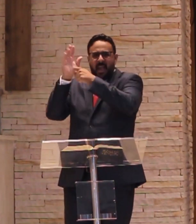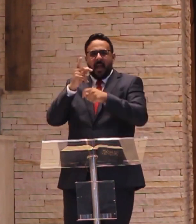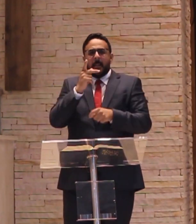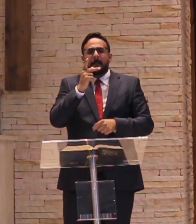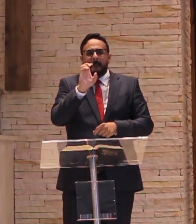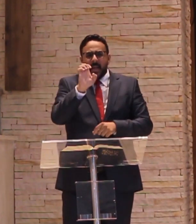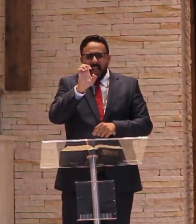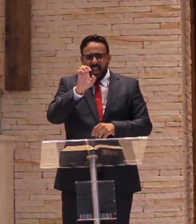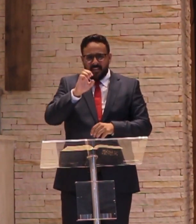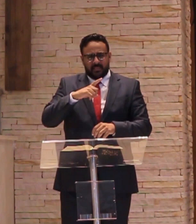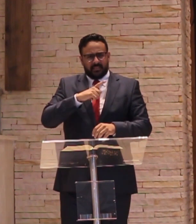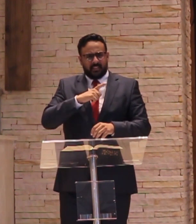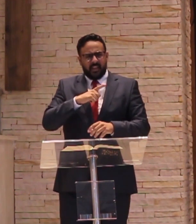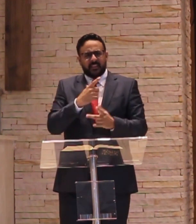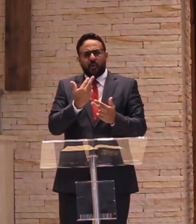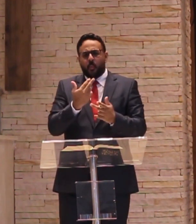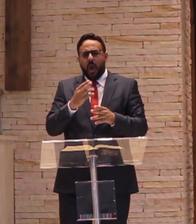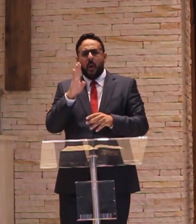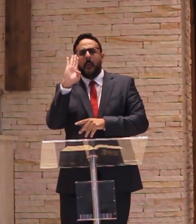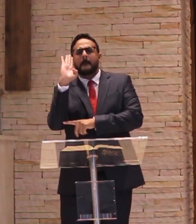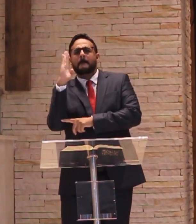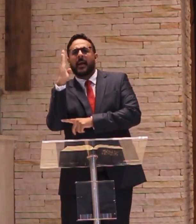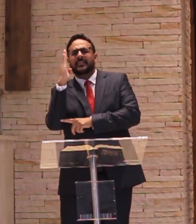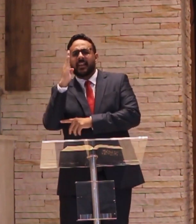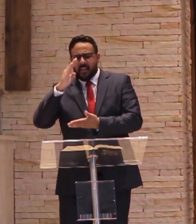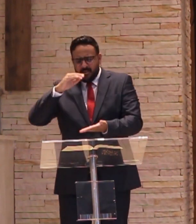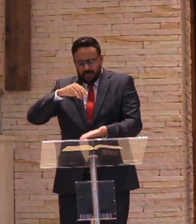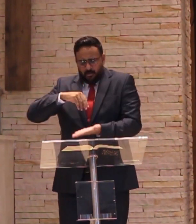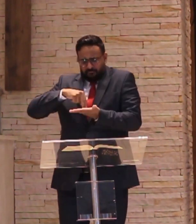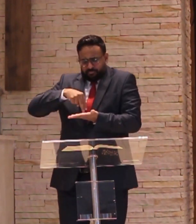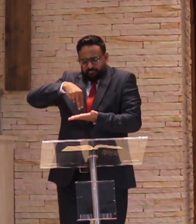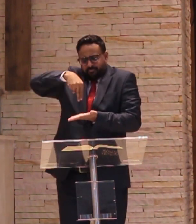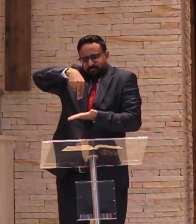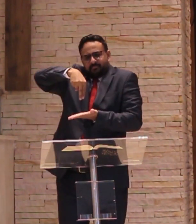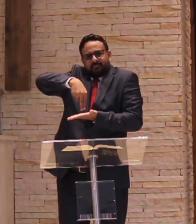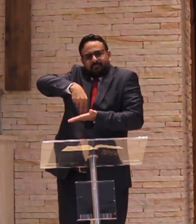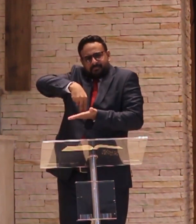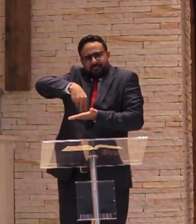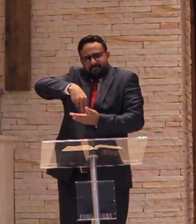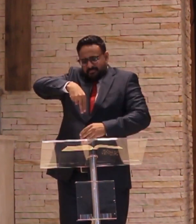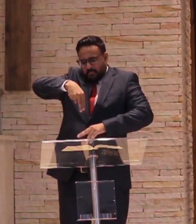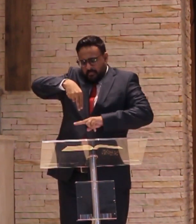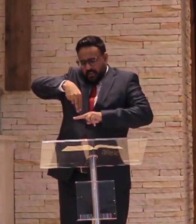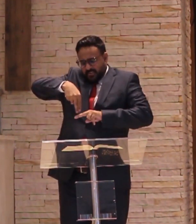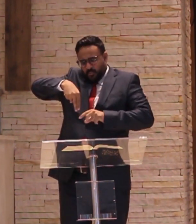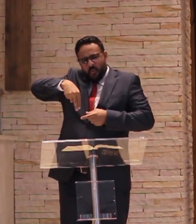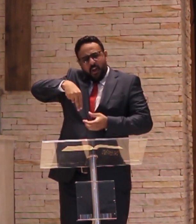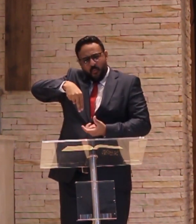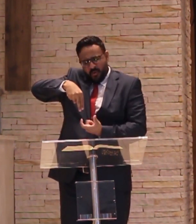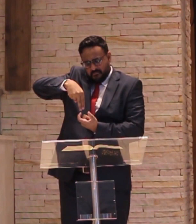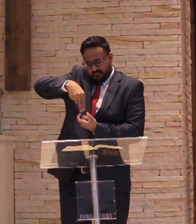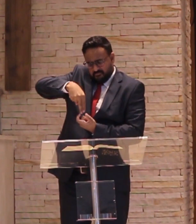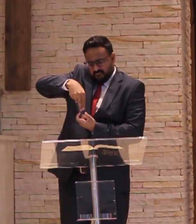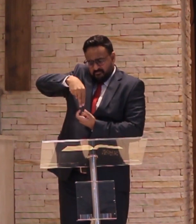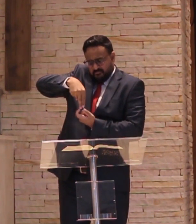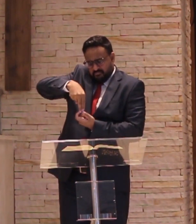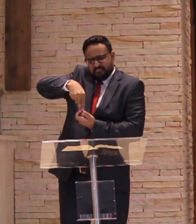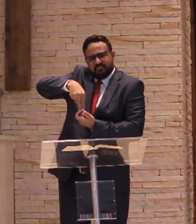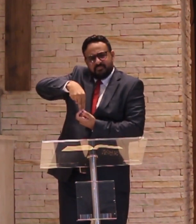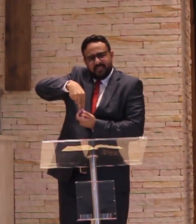crucifixão de Jesus. E sempre tem os pregos cravados nas mãos, mas em algumas figuras